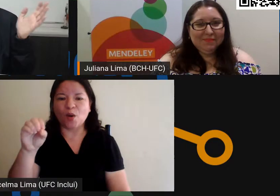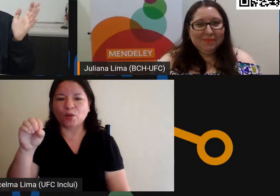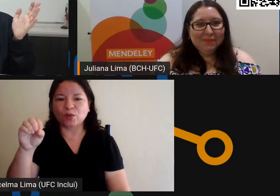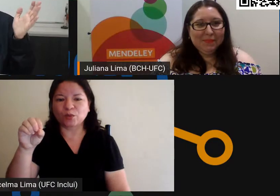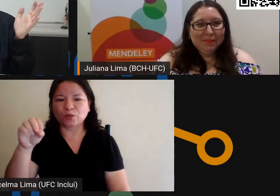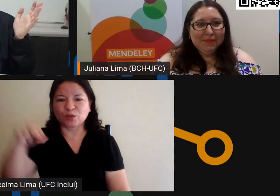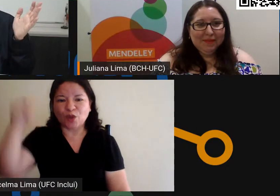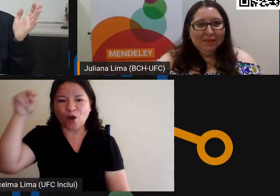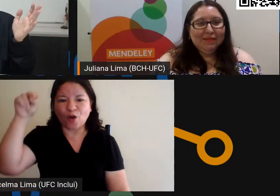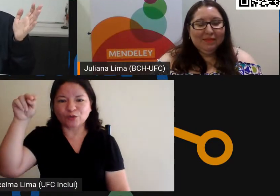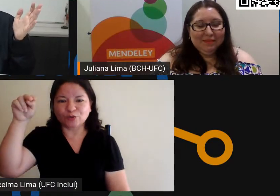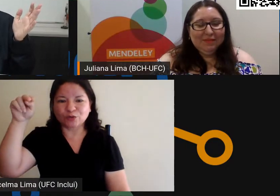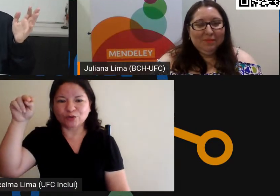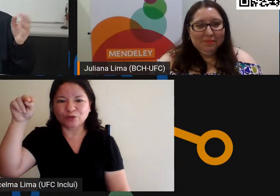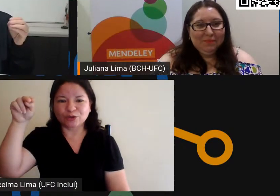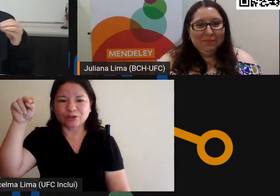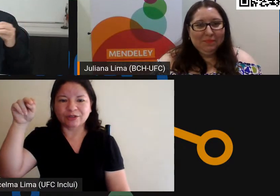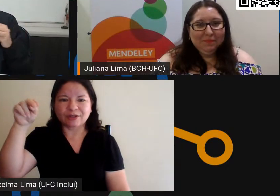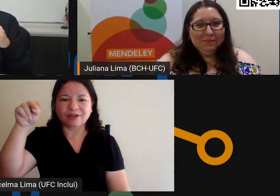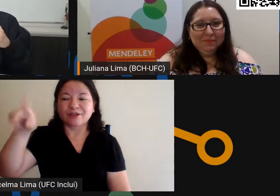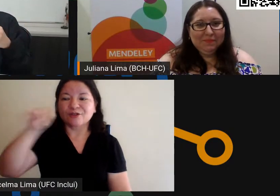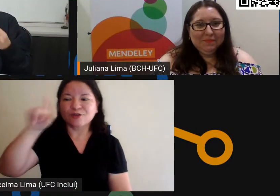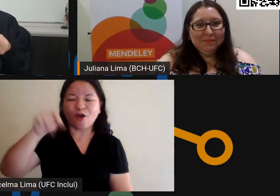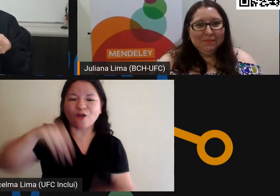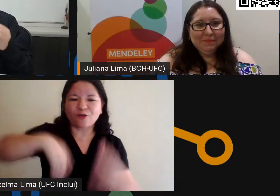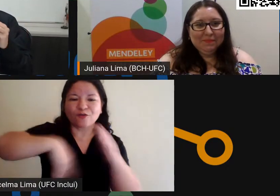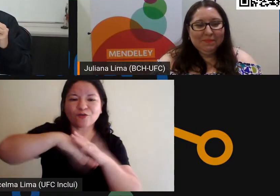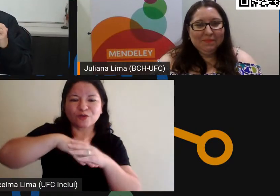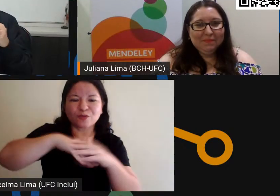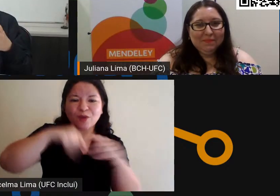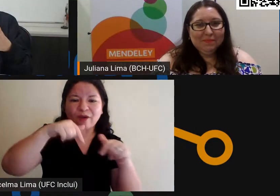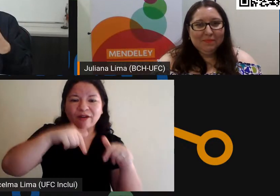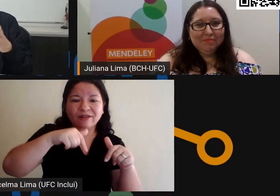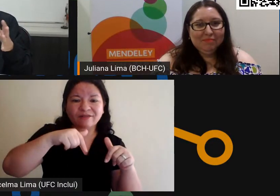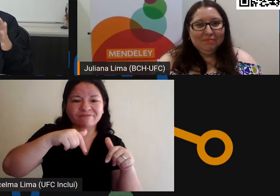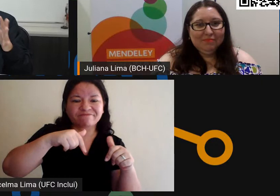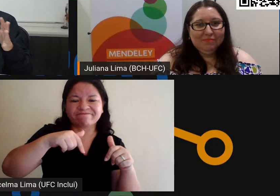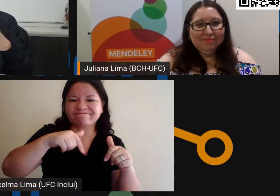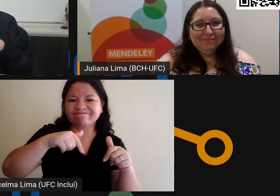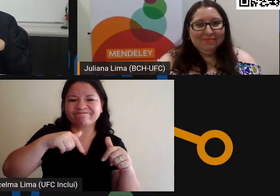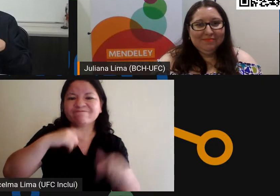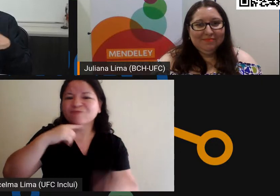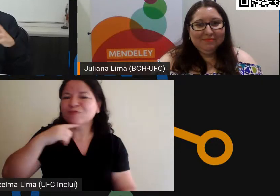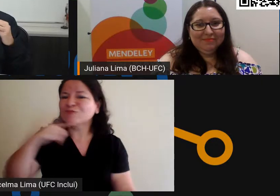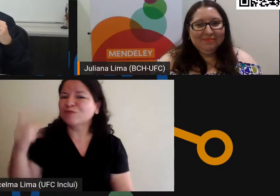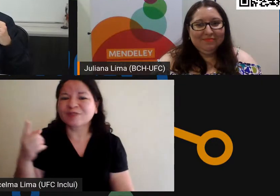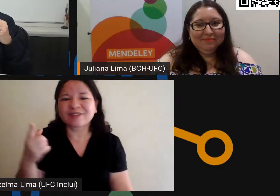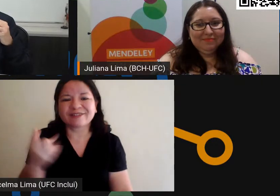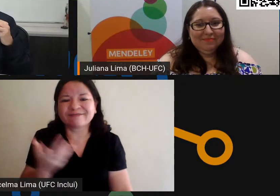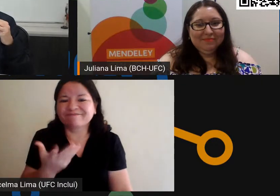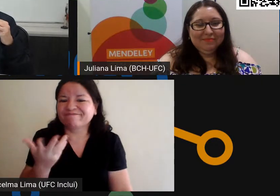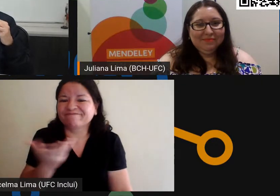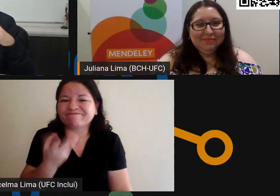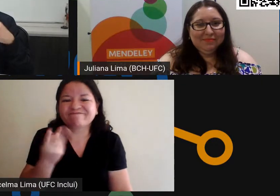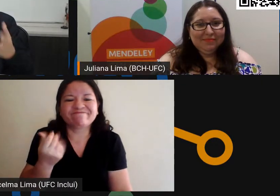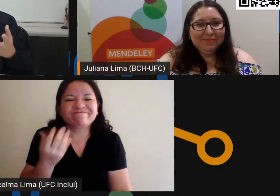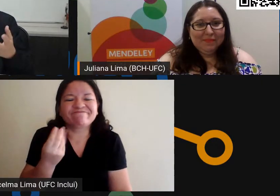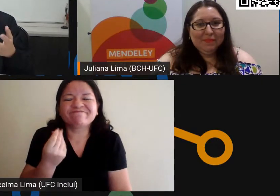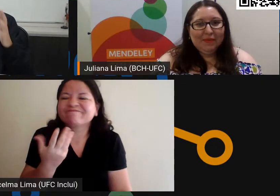Não dá para recomendar. Não é? Então, nós temos isso, não dá. Se você pensa